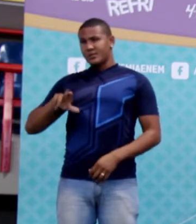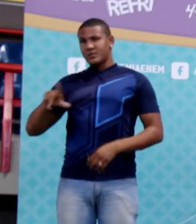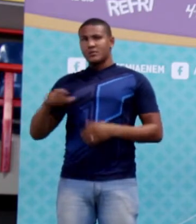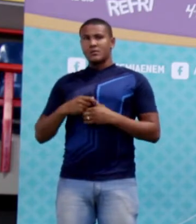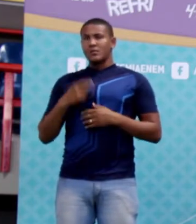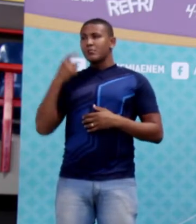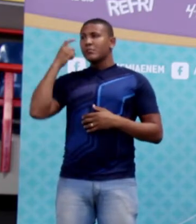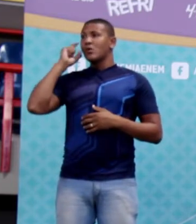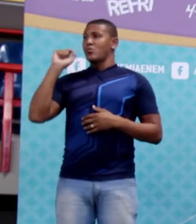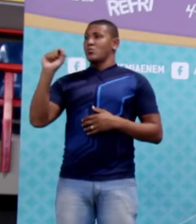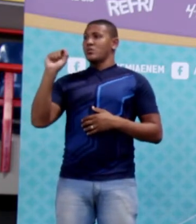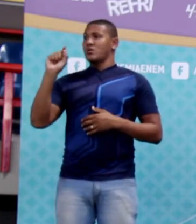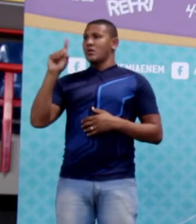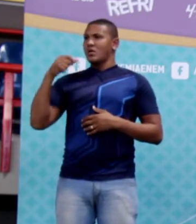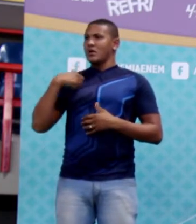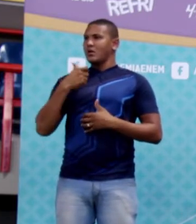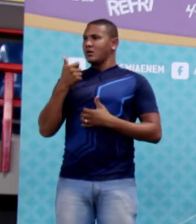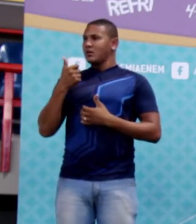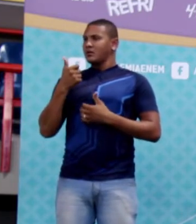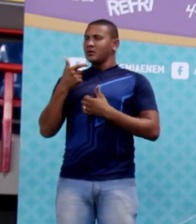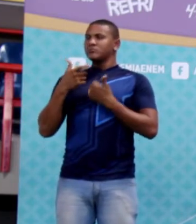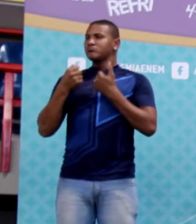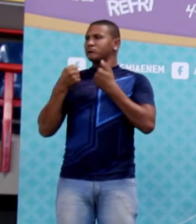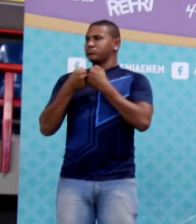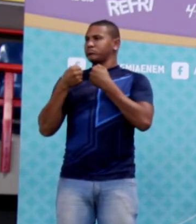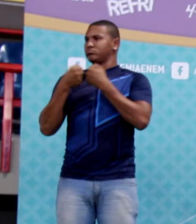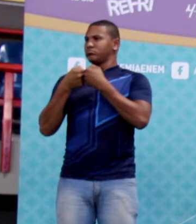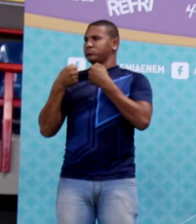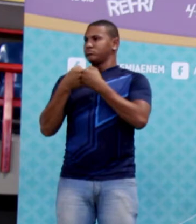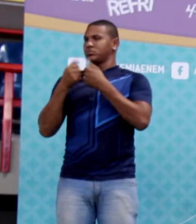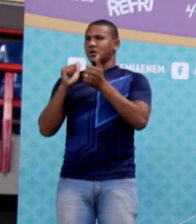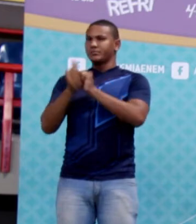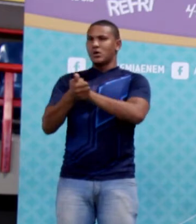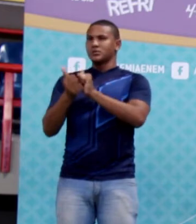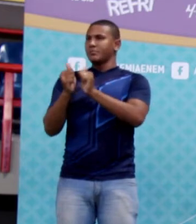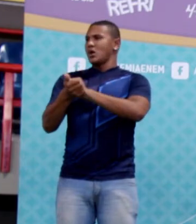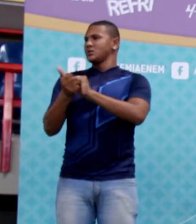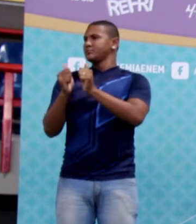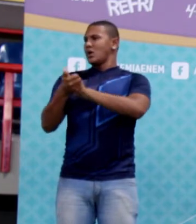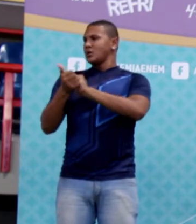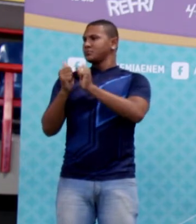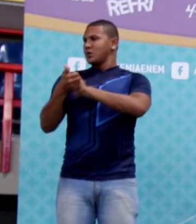ser a prática excessiva dos esportes.